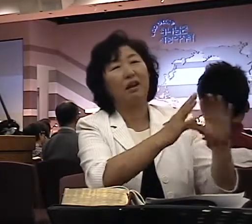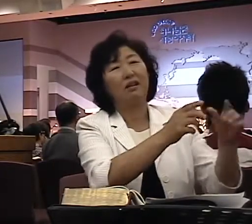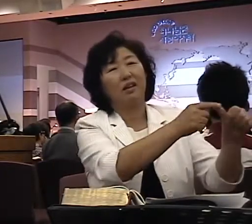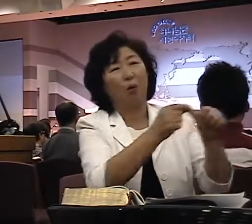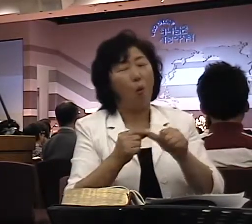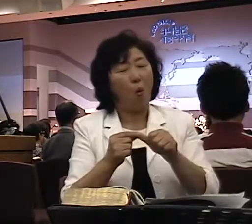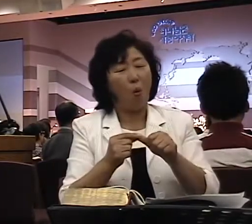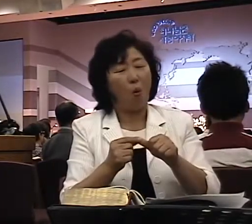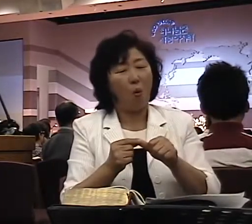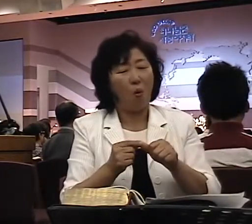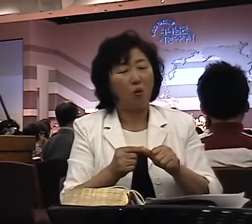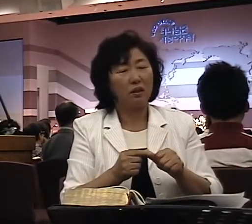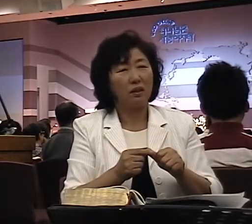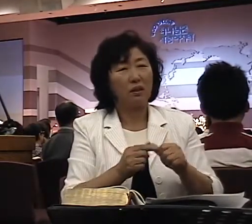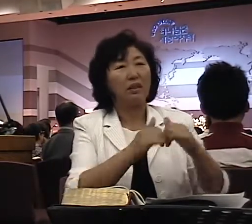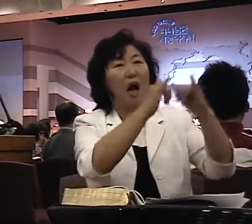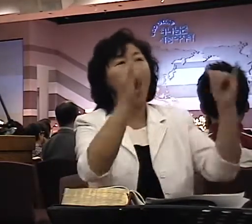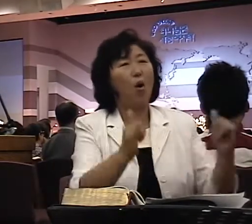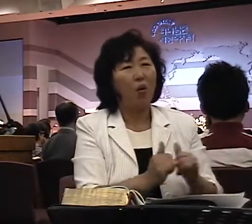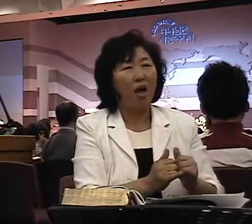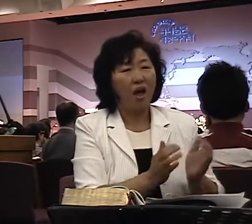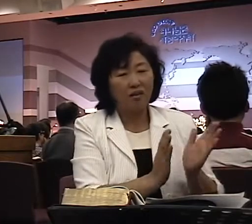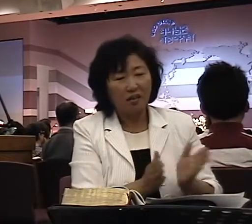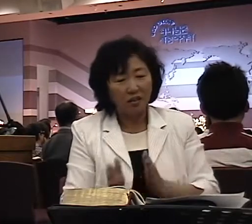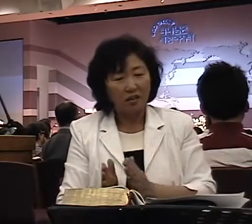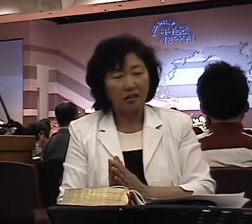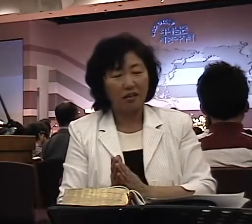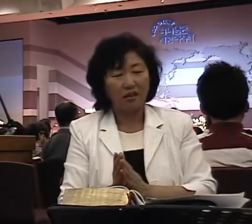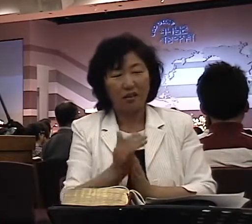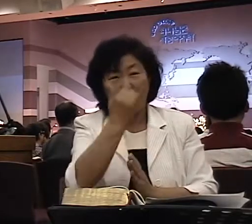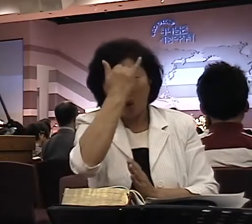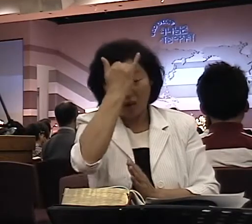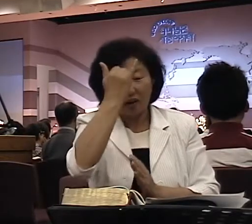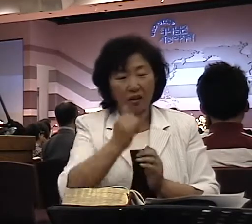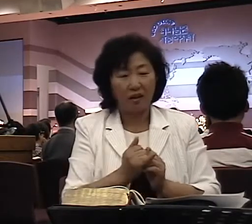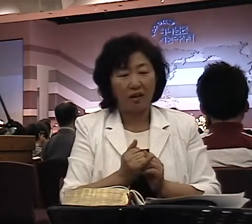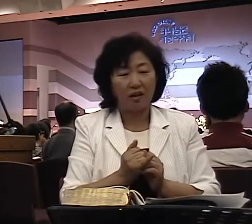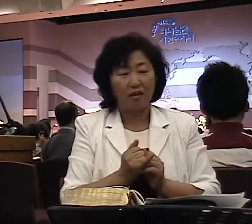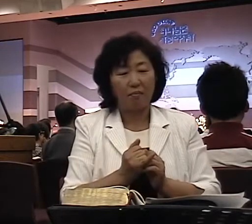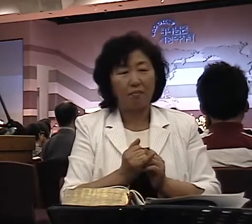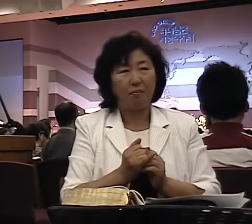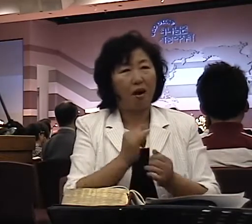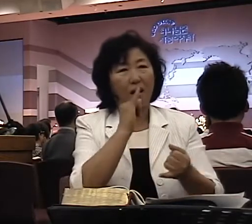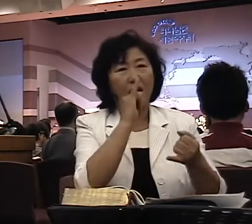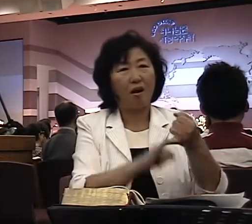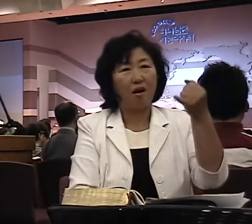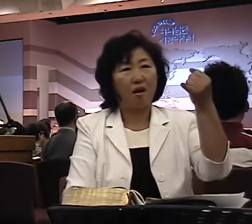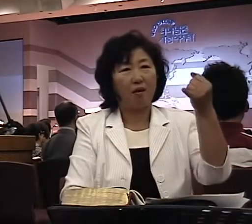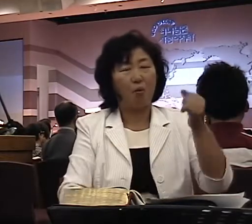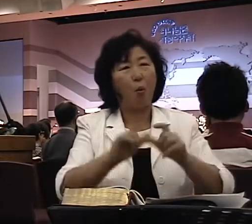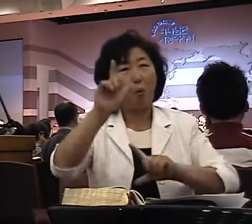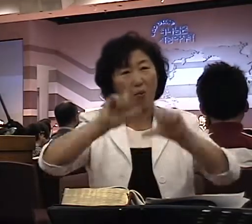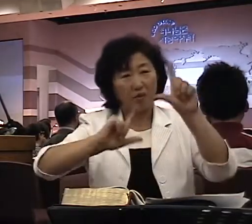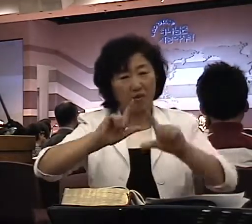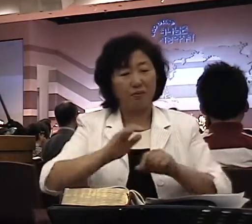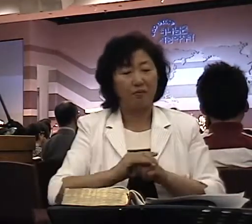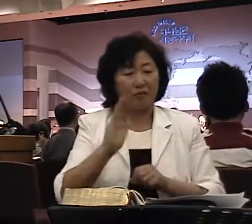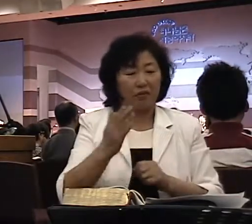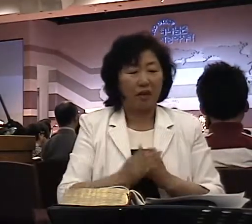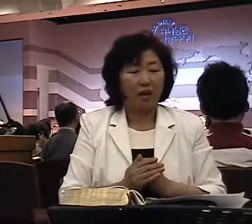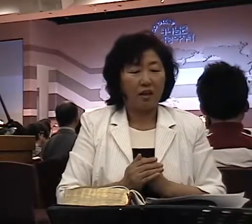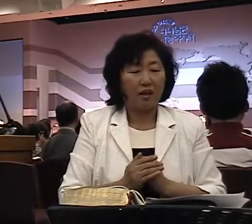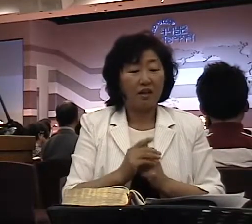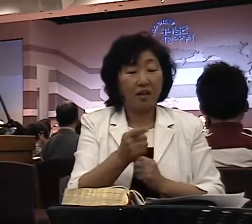모든 사회의 질서와 도리와 예사를 어기는 그러한 모습이었다는 것입니다. 그런데도